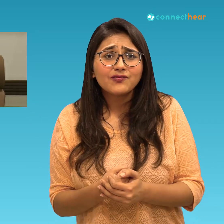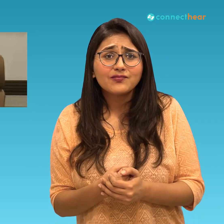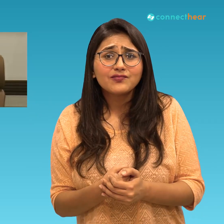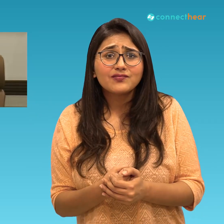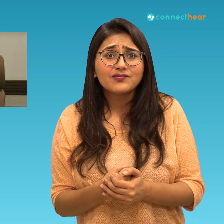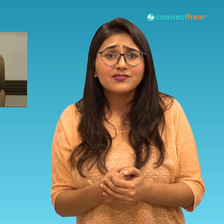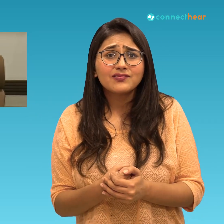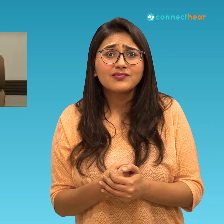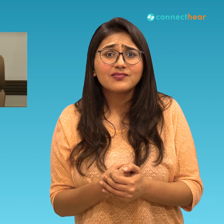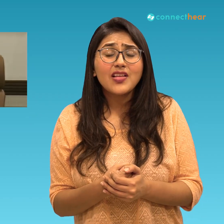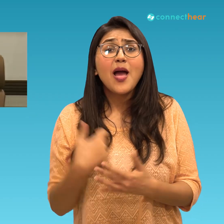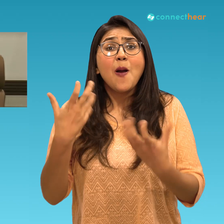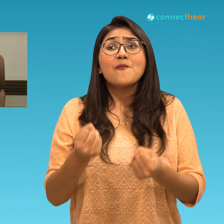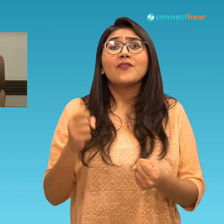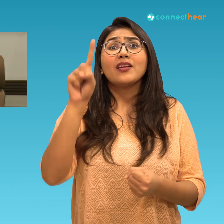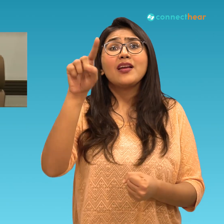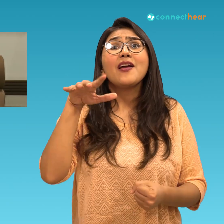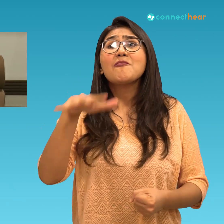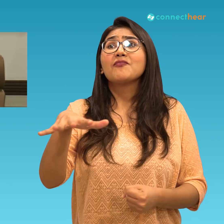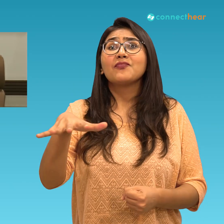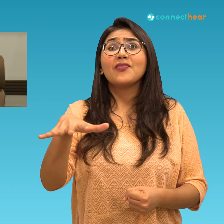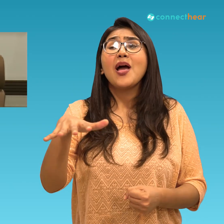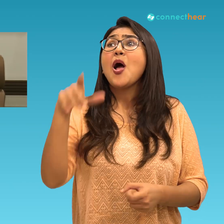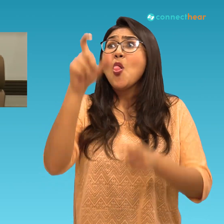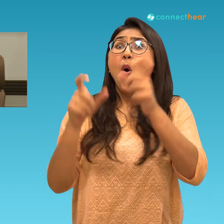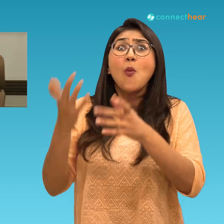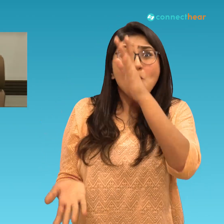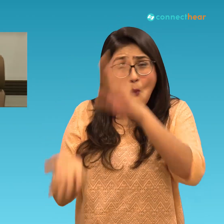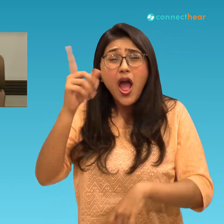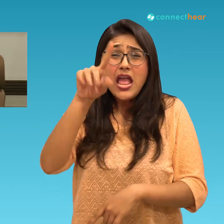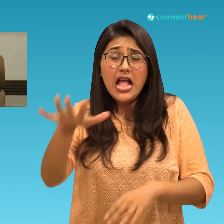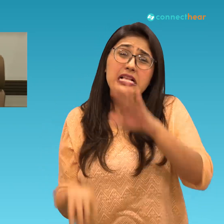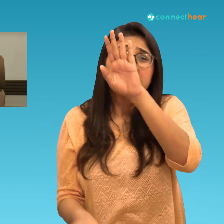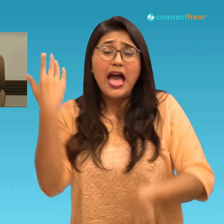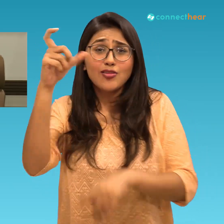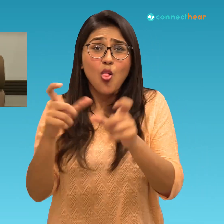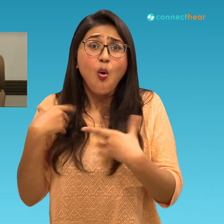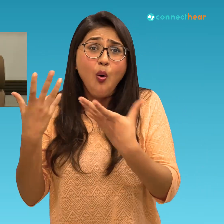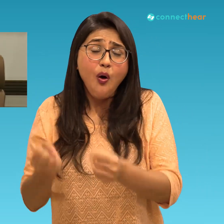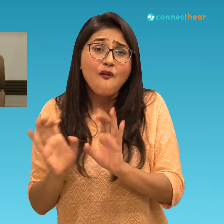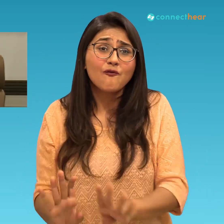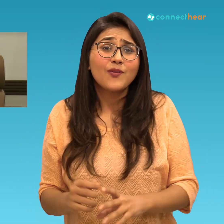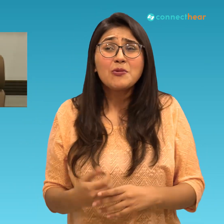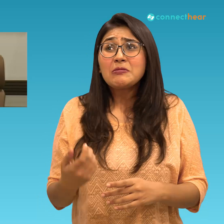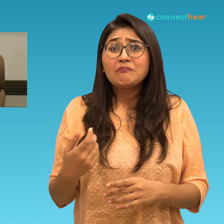1,44,600 बंदे जो हैं वो आइडेंटिफाई हुए हैं, तो इसमें जो टोटल नंबर ऑफ डेथ्स हैं वो